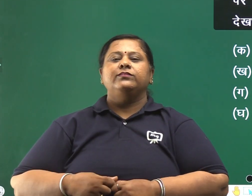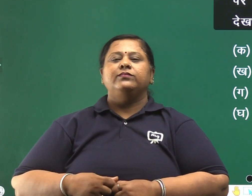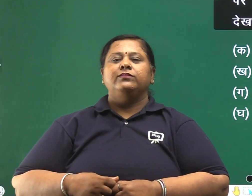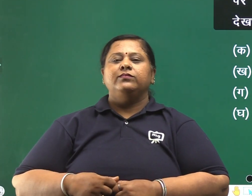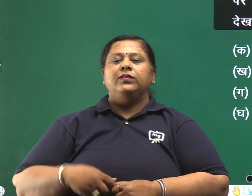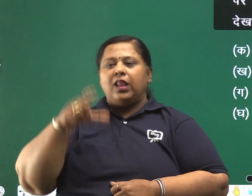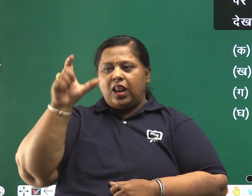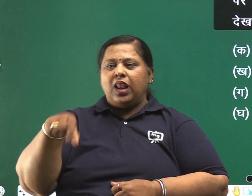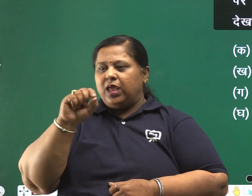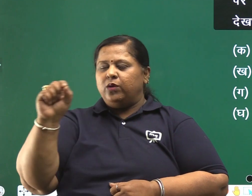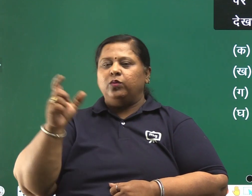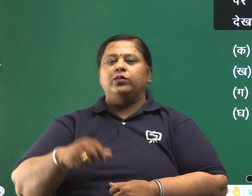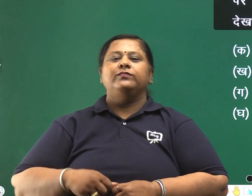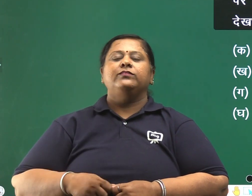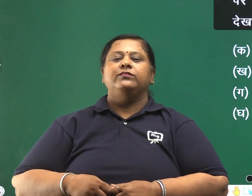लेखक को